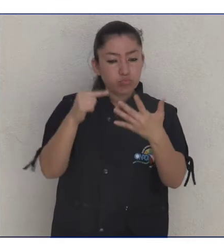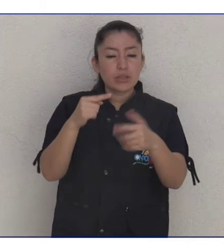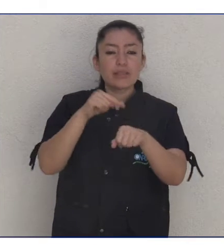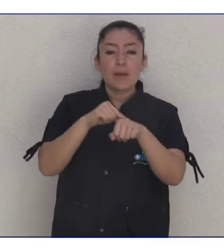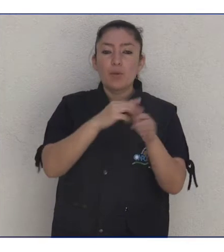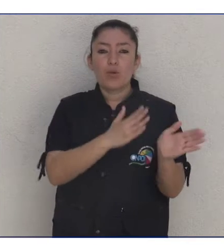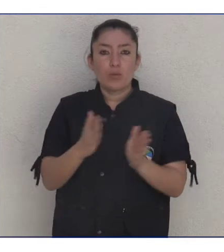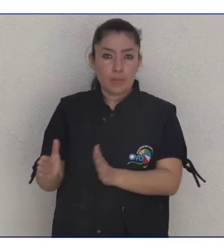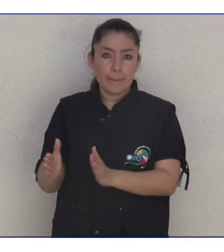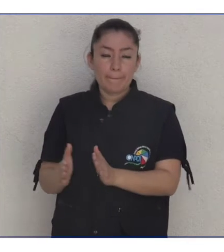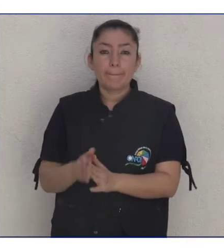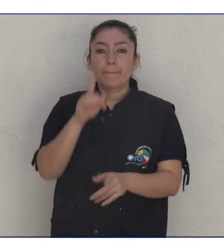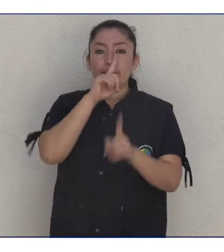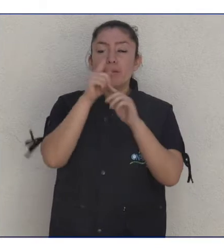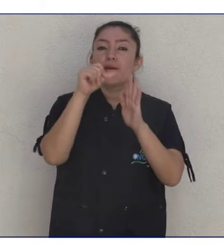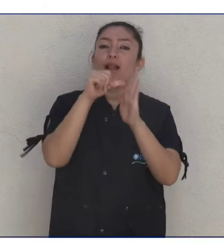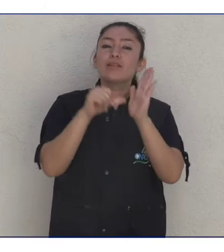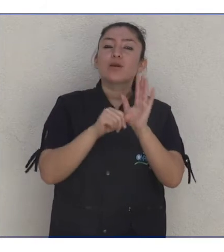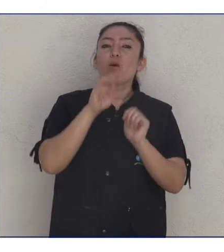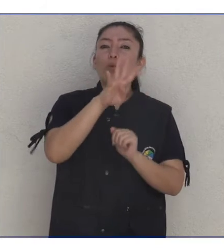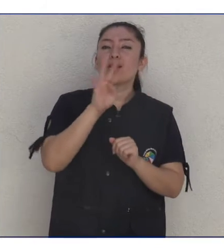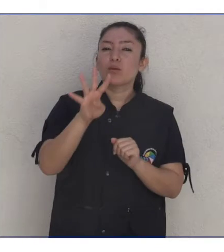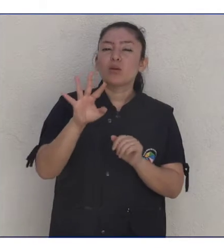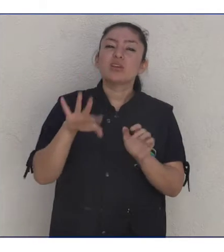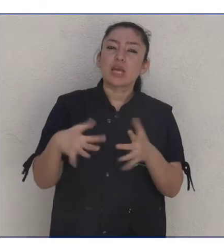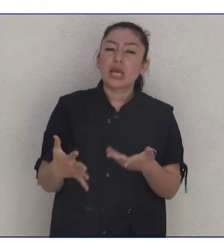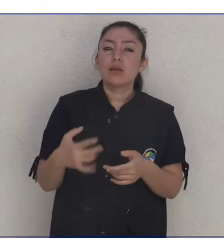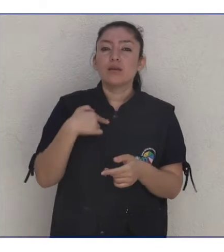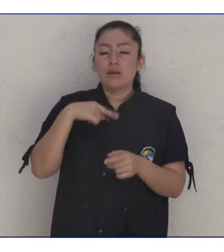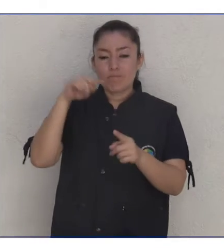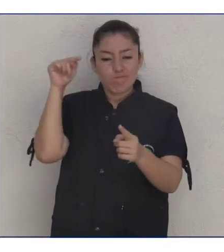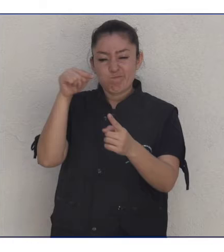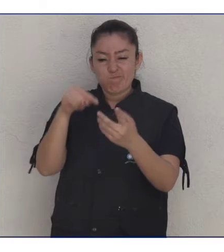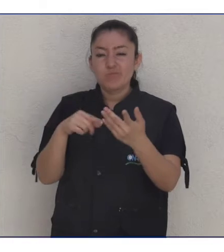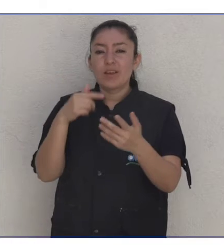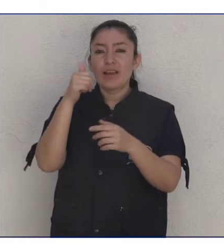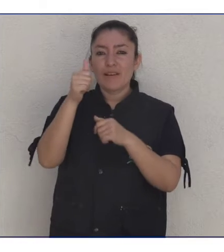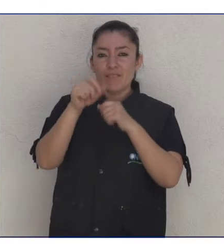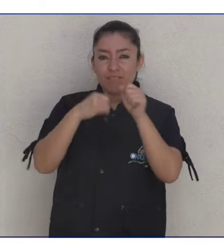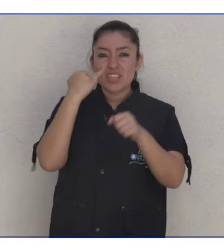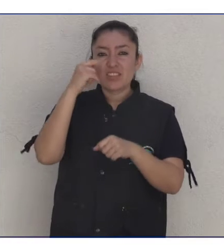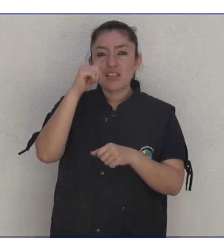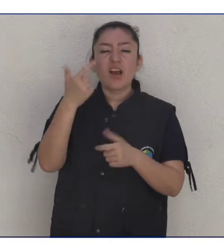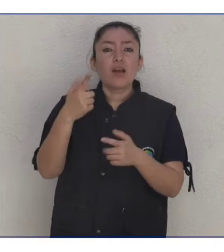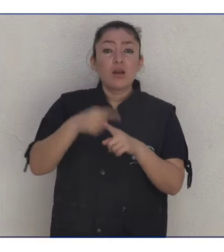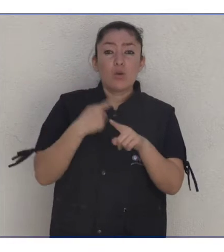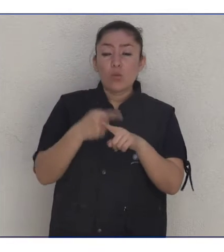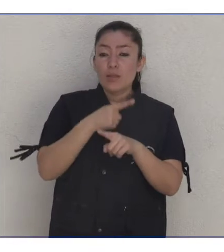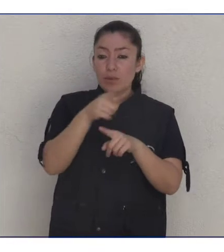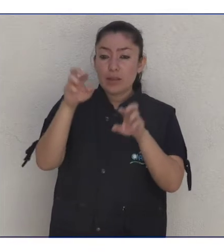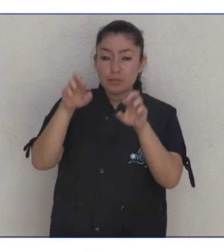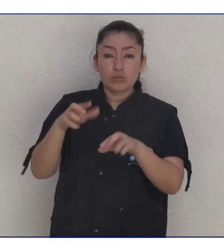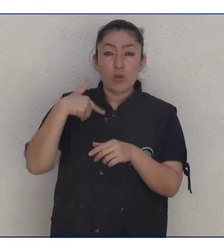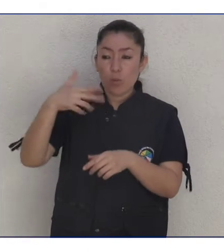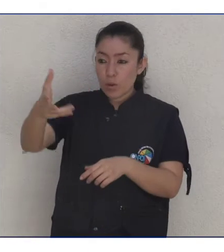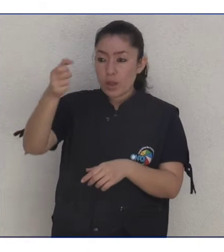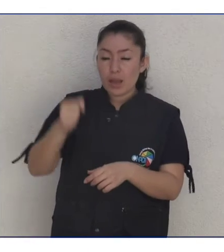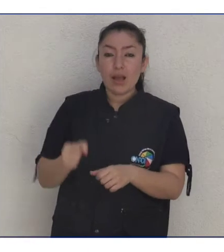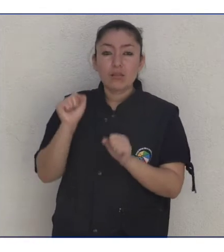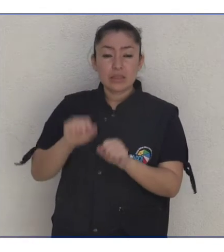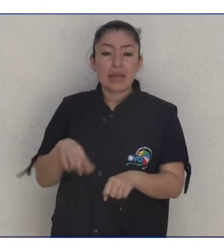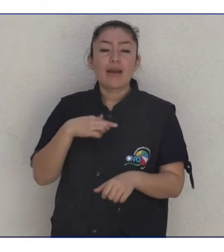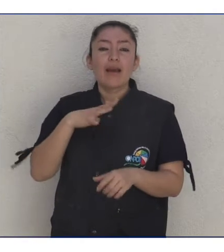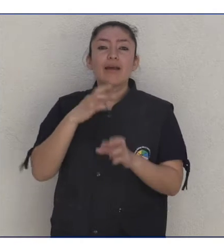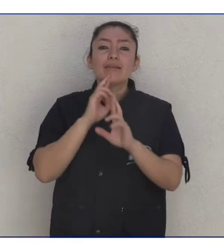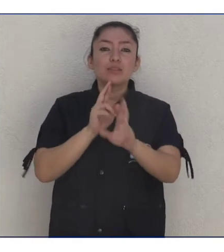del plazo señalado en esta ley. Artículo 44. Afirmativa ficta. Cuando el sujeto obligado no diere respuesta alguna